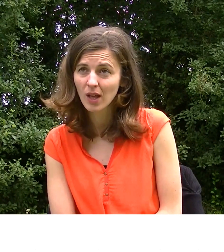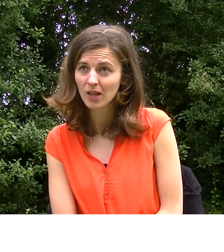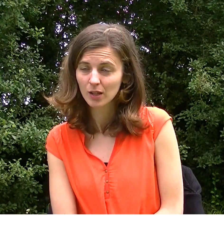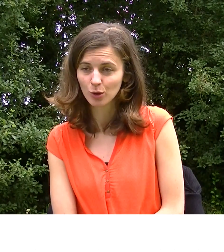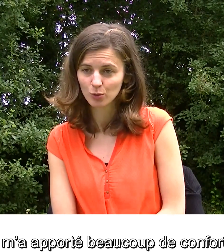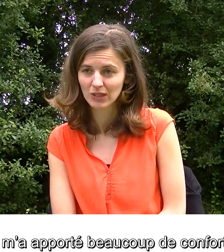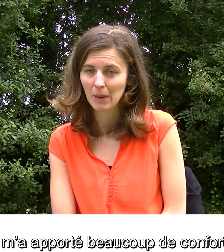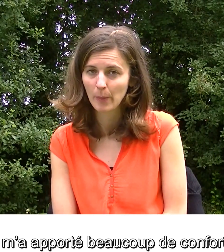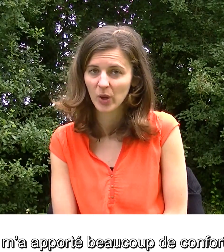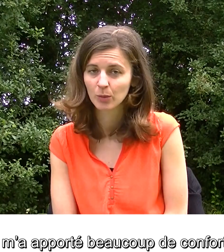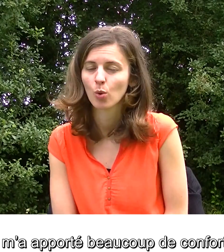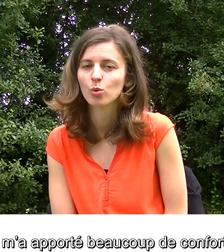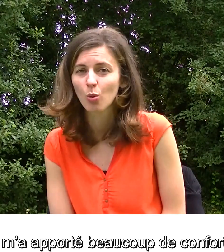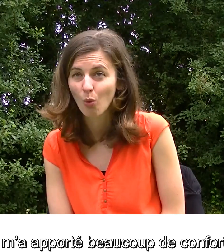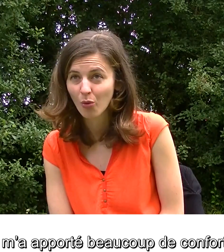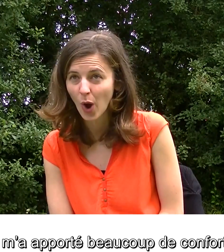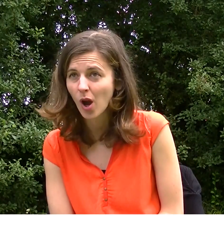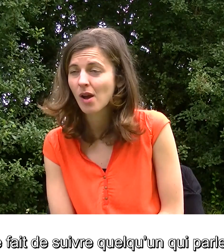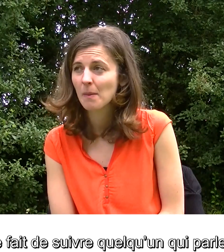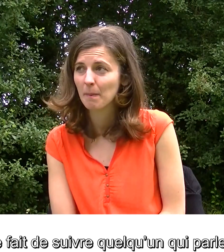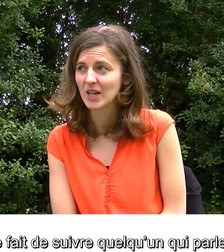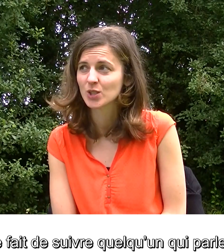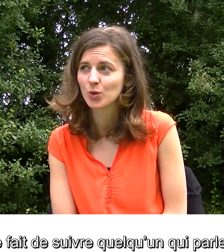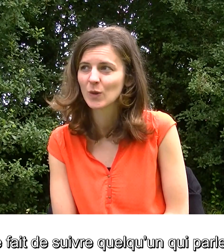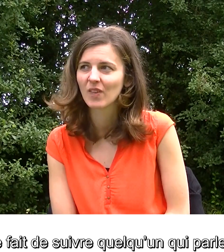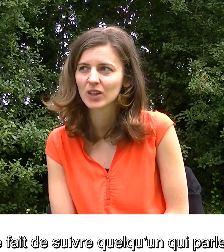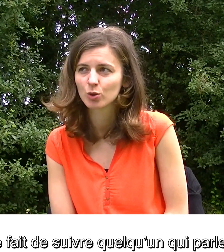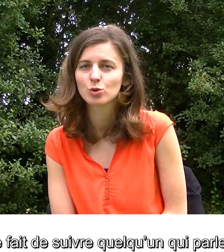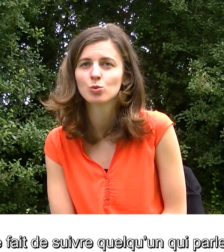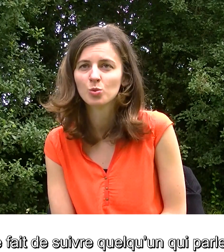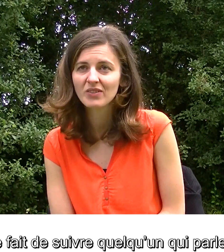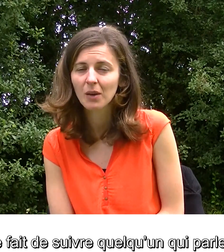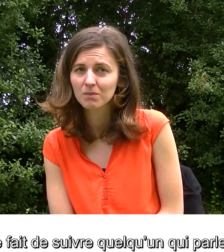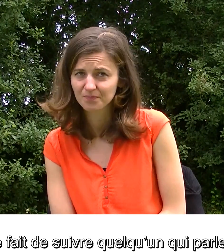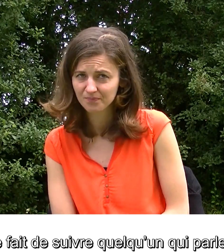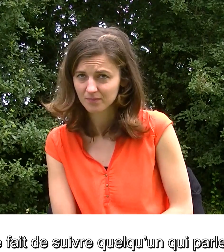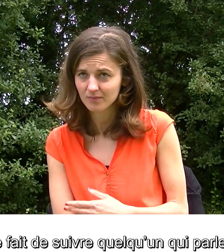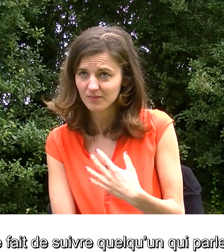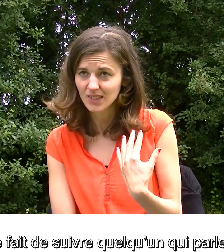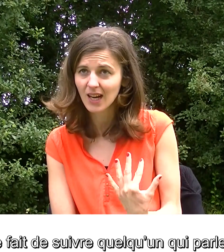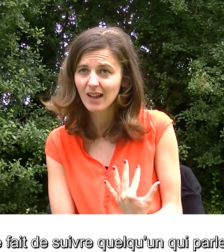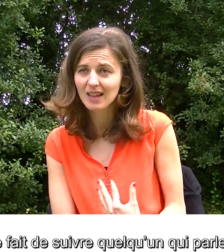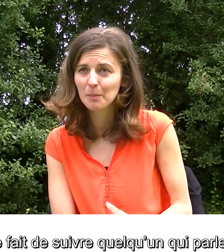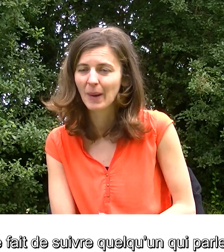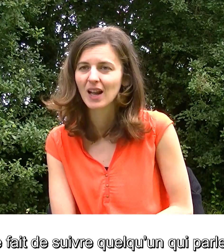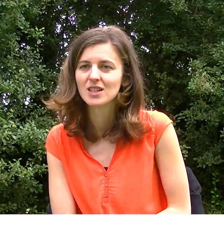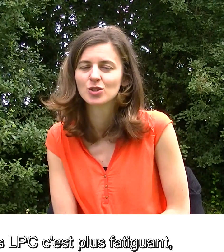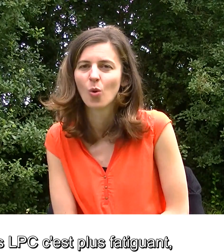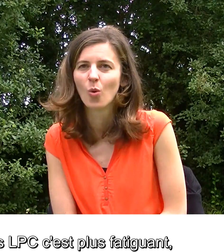et surtout ça m'a apporté beaucoup de confort parce que le fait de suivre quelqu'un qui parle sans